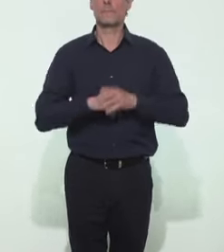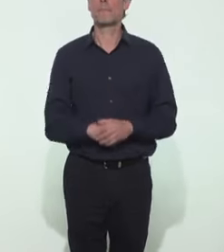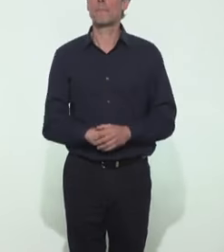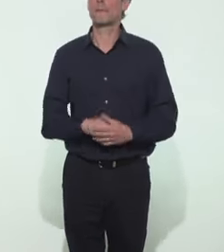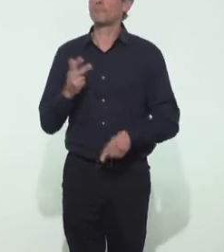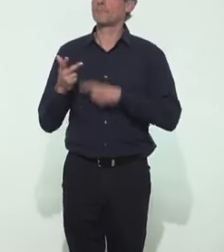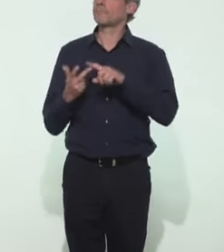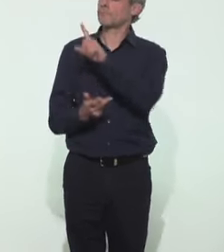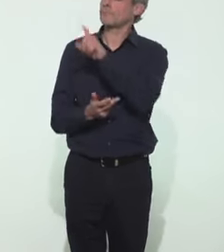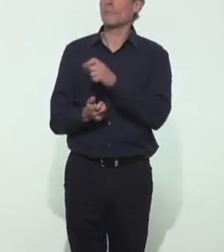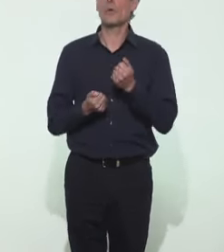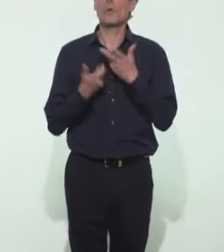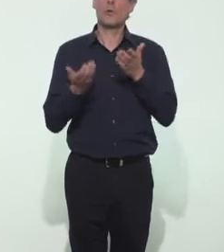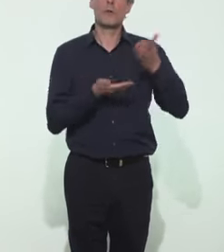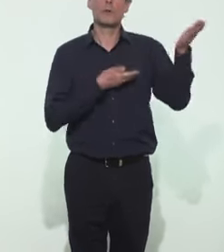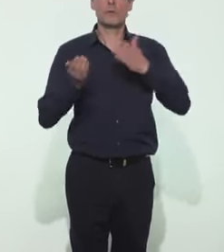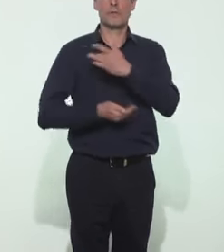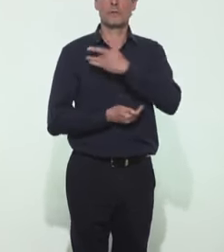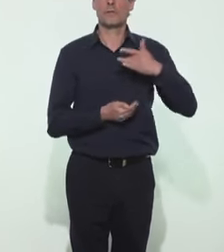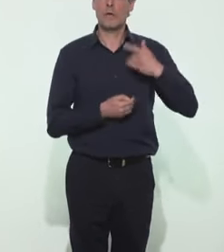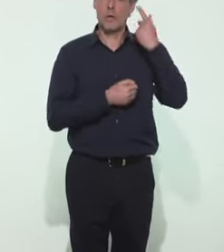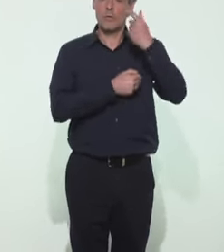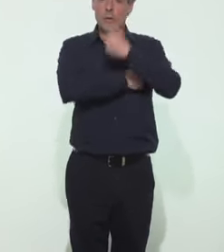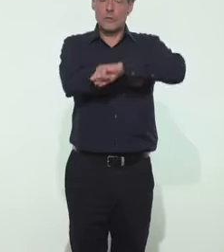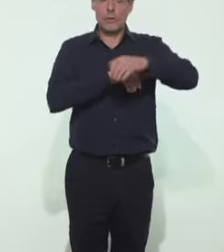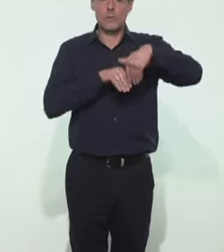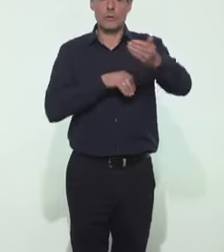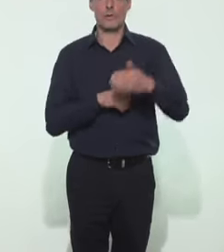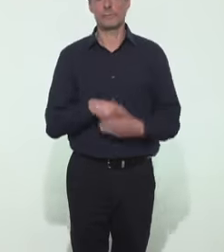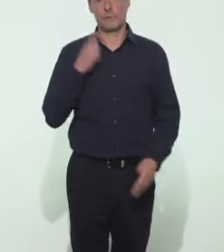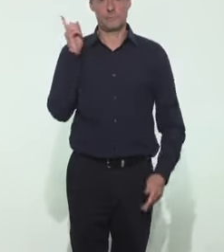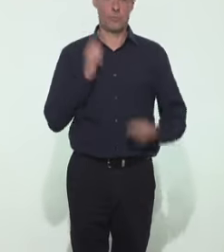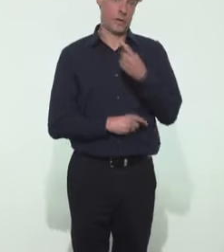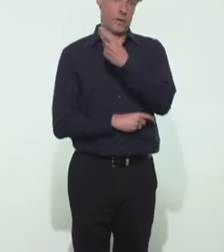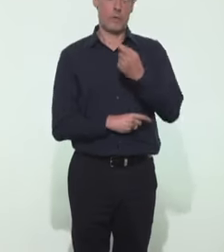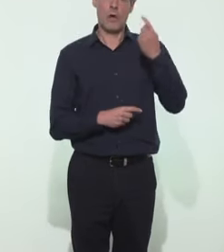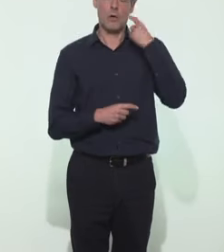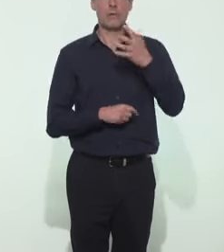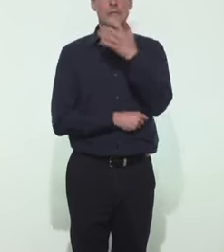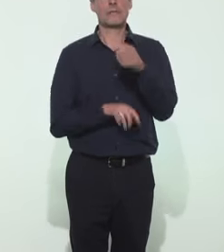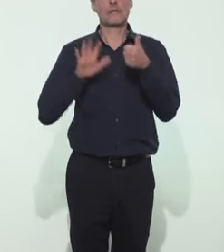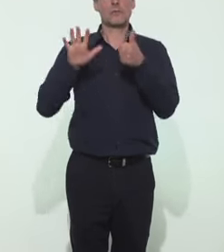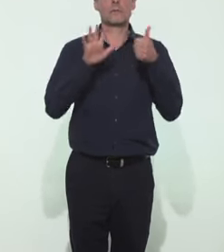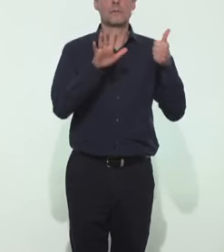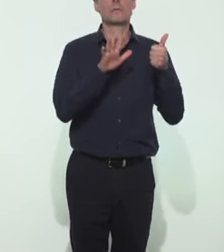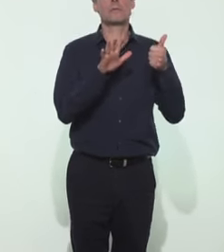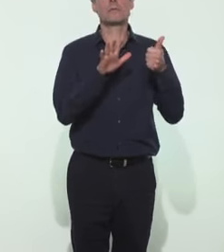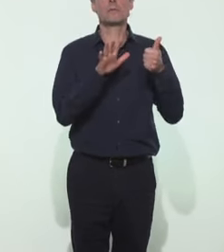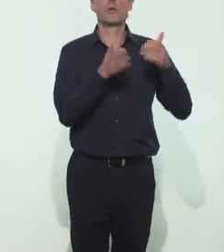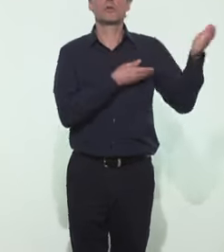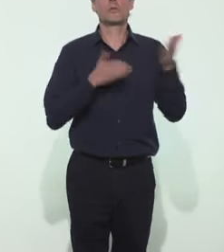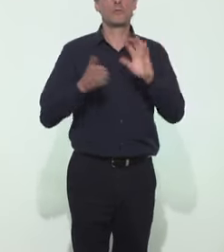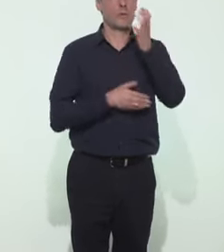combien de transfert sanitaire sont anticipés pour la semaine à venir alors vous voyez nous avons 566 transfert de réanimation